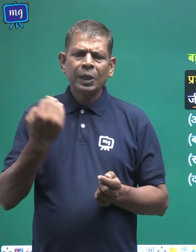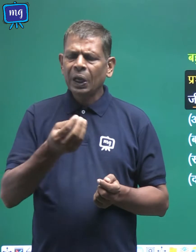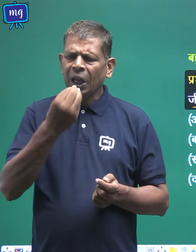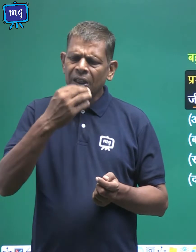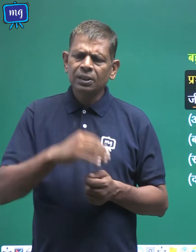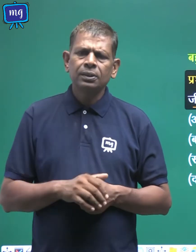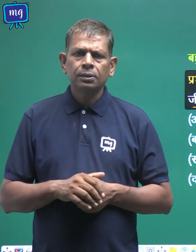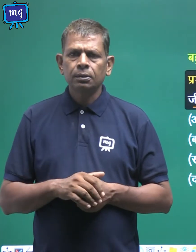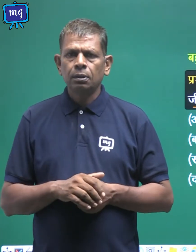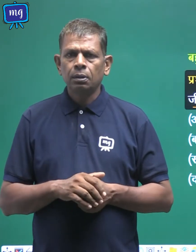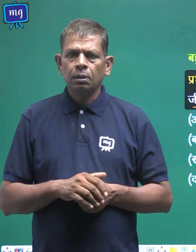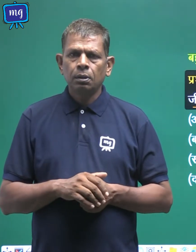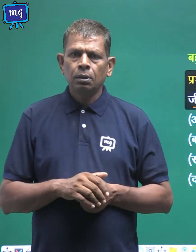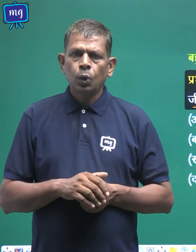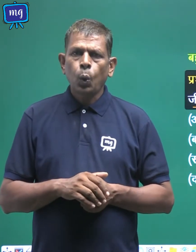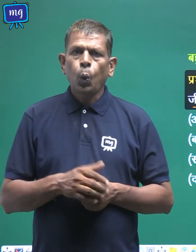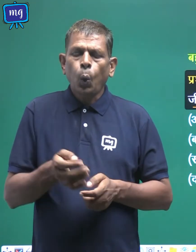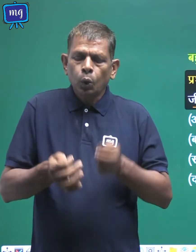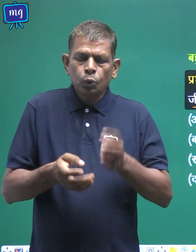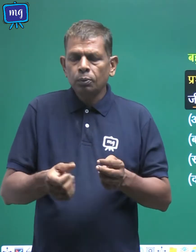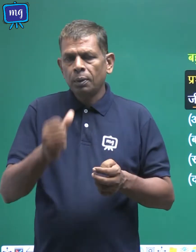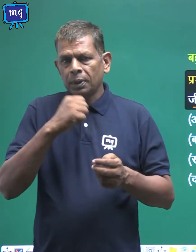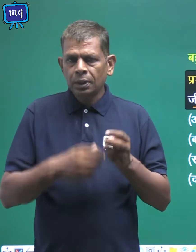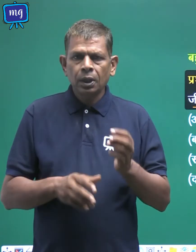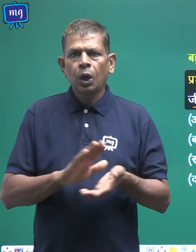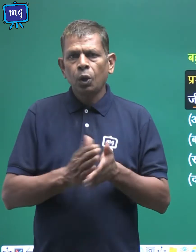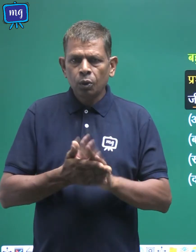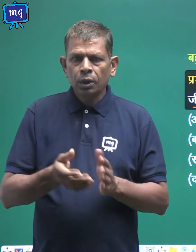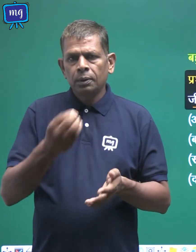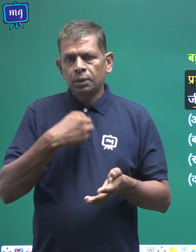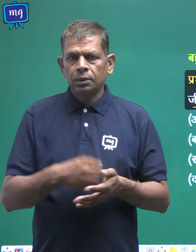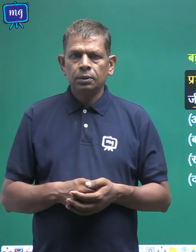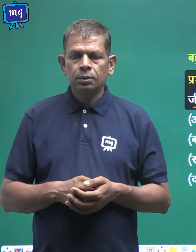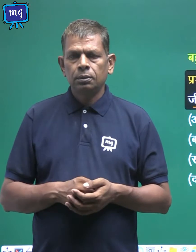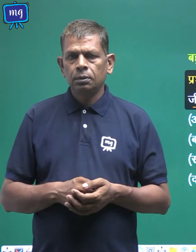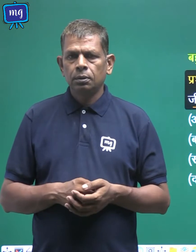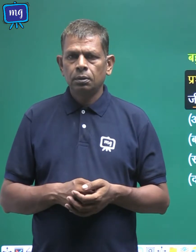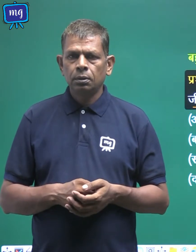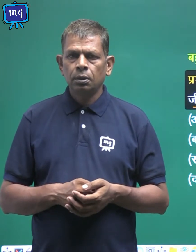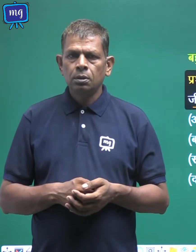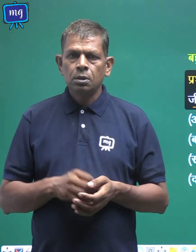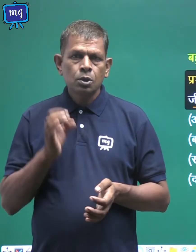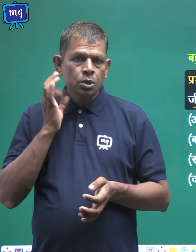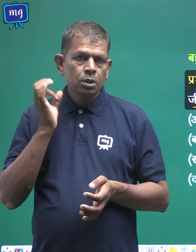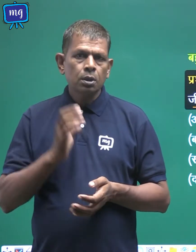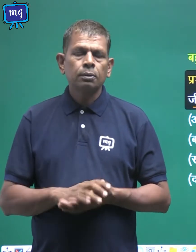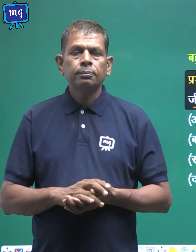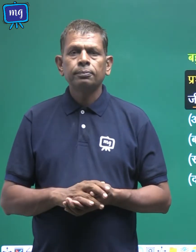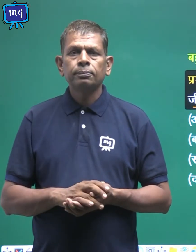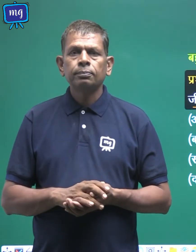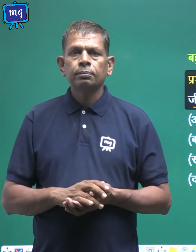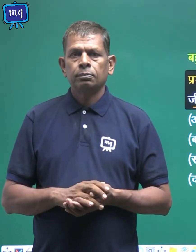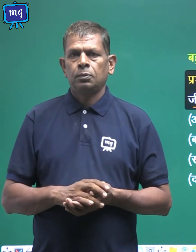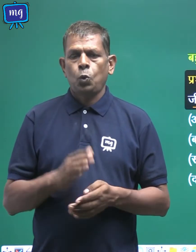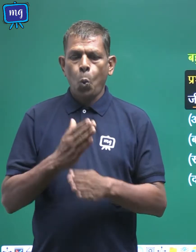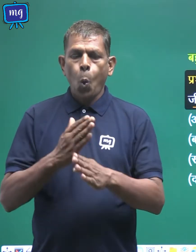खाता है और दूध भी पीता है, रोटी भी खाता है। शेर